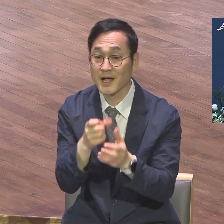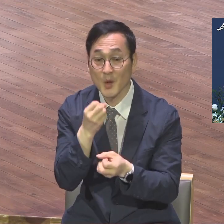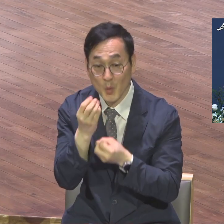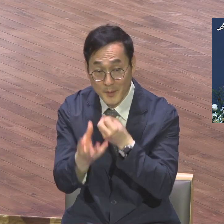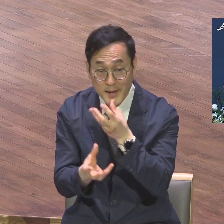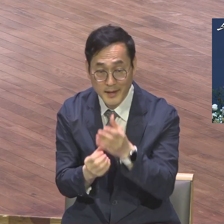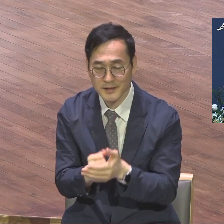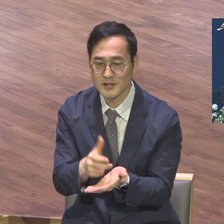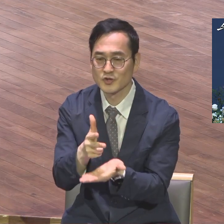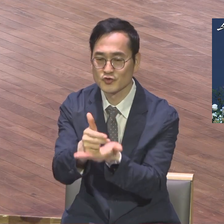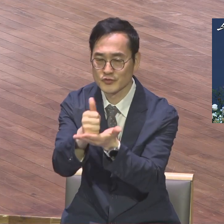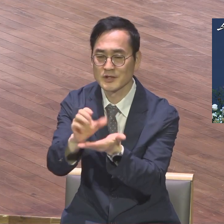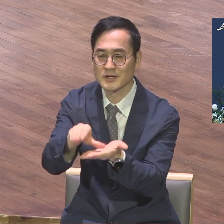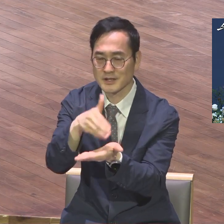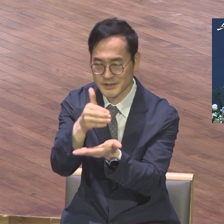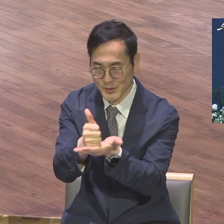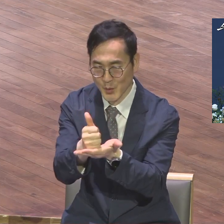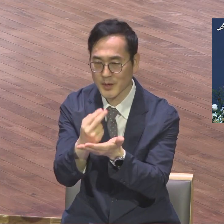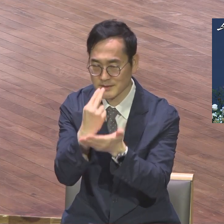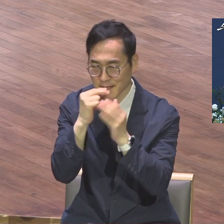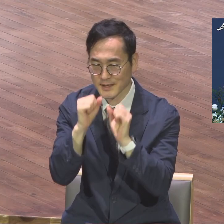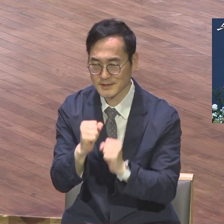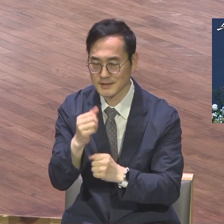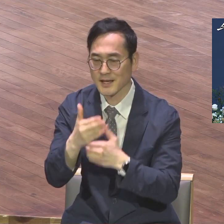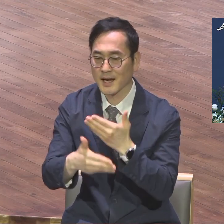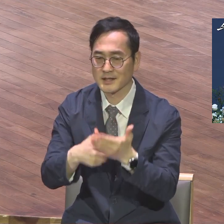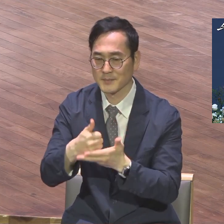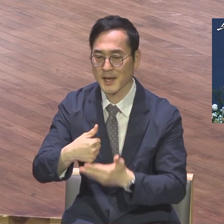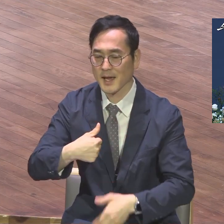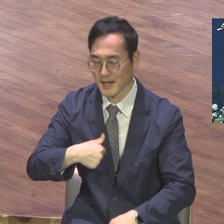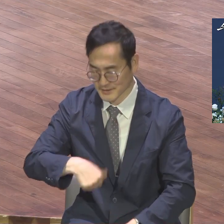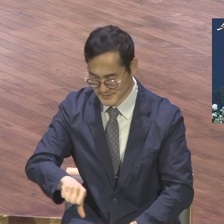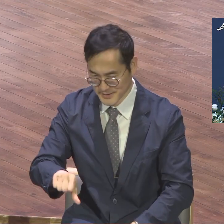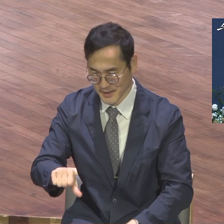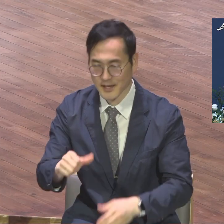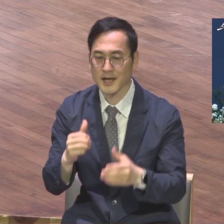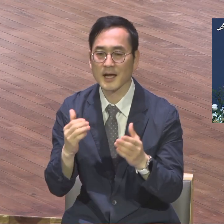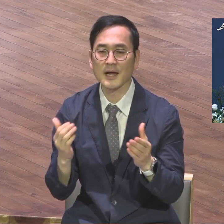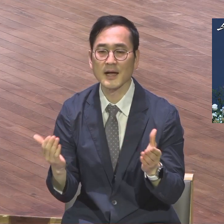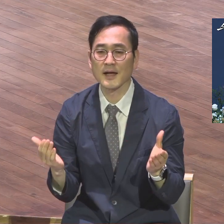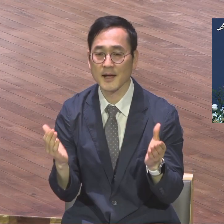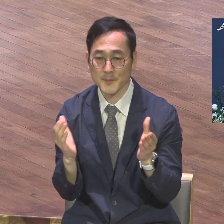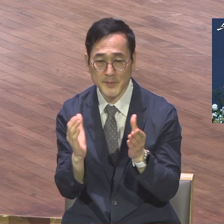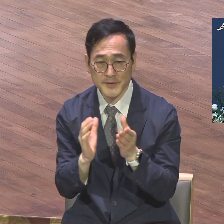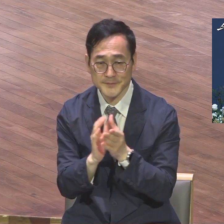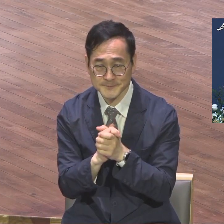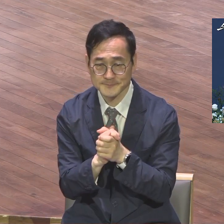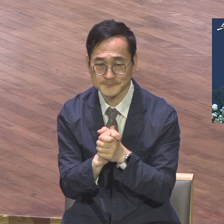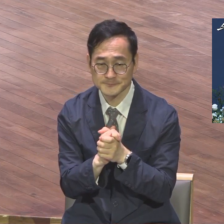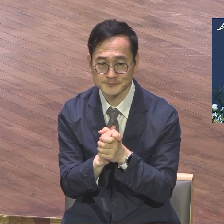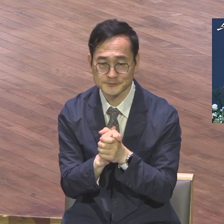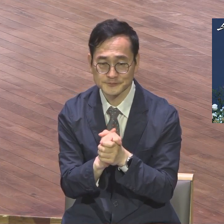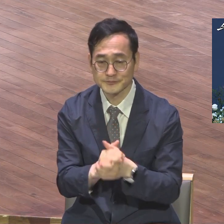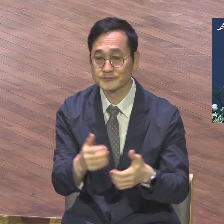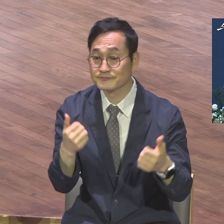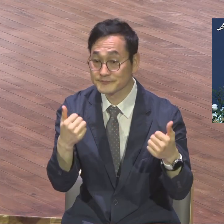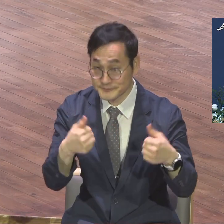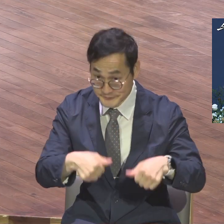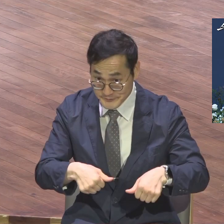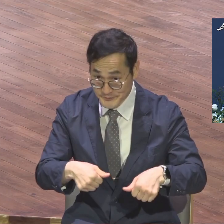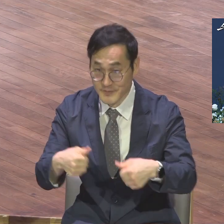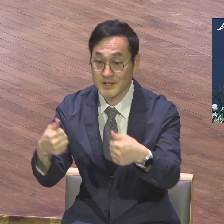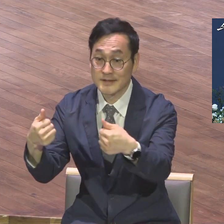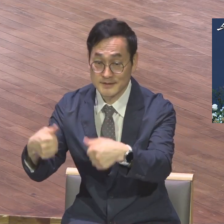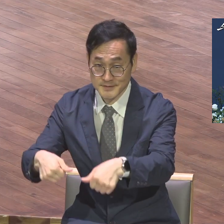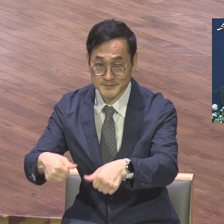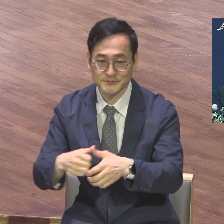고백합니다. 주는 그리스도시요 살아계신 하나님의 아들이십니다. 아멘. 서로 우리 해외